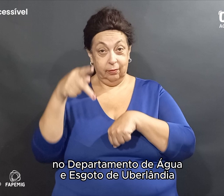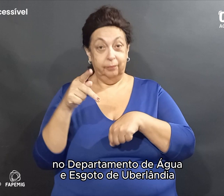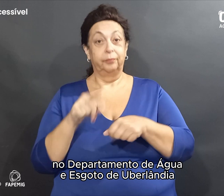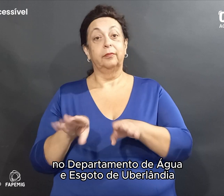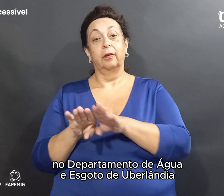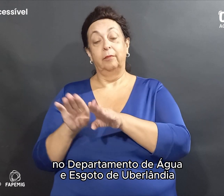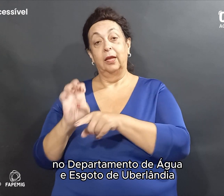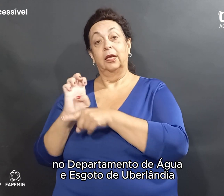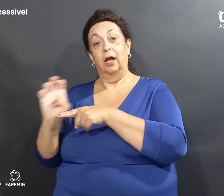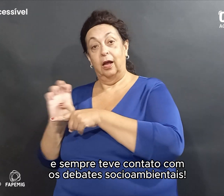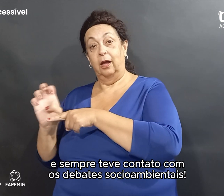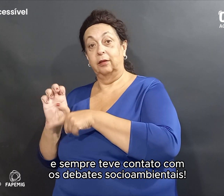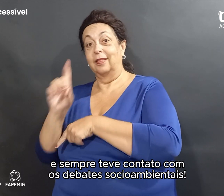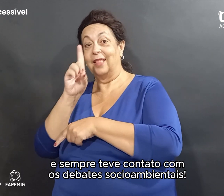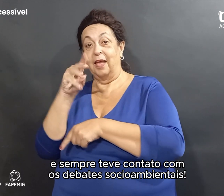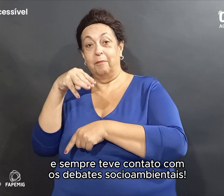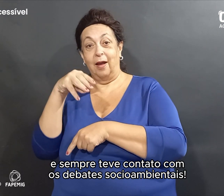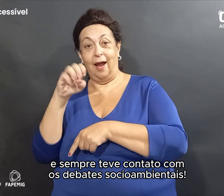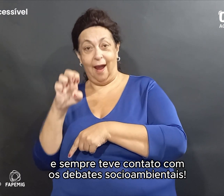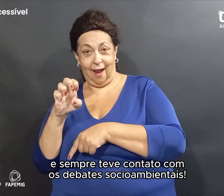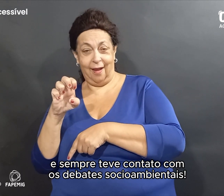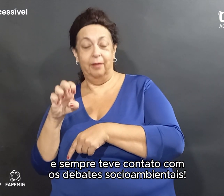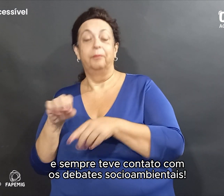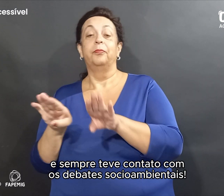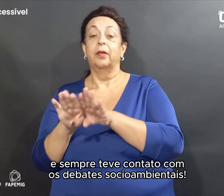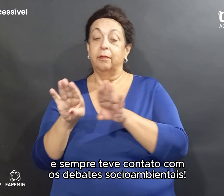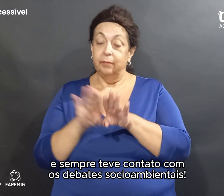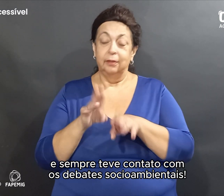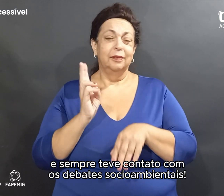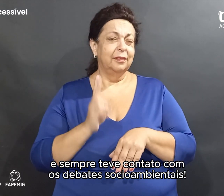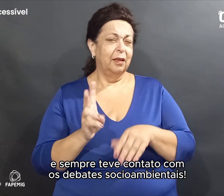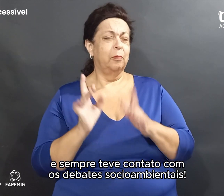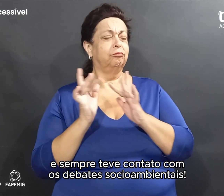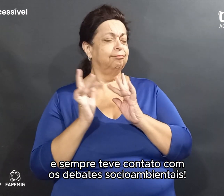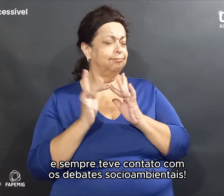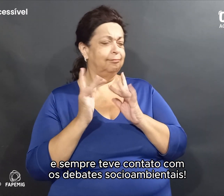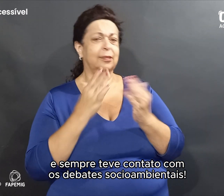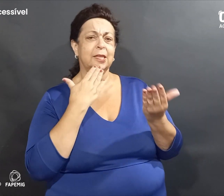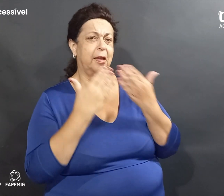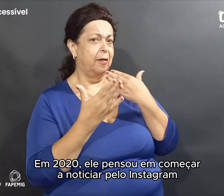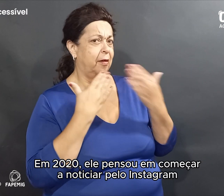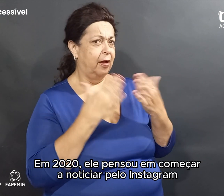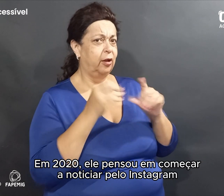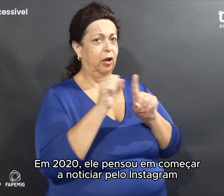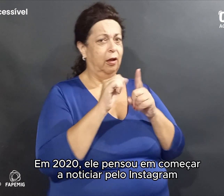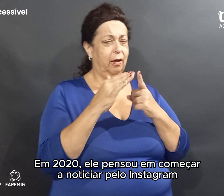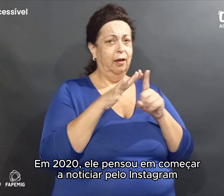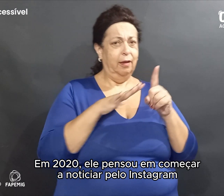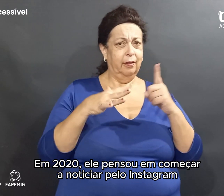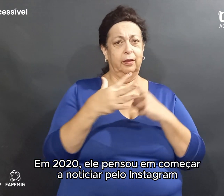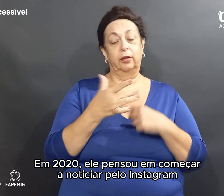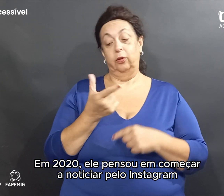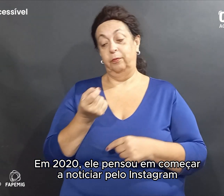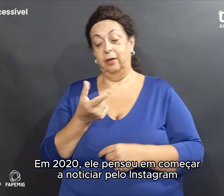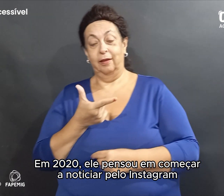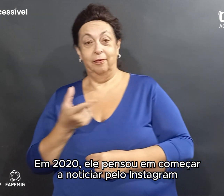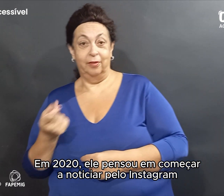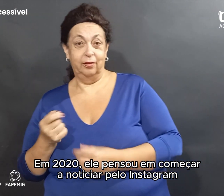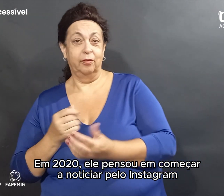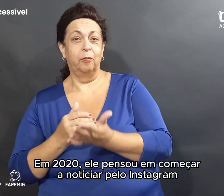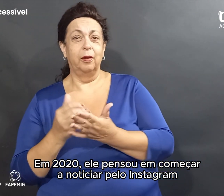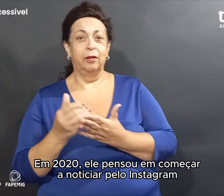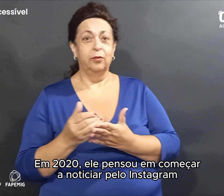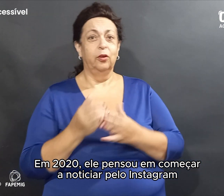Água e Esgoto de Uberlândia e sempre teve contato com os debates socioambientais. Em 2020, ele pensou em